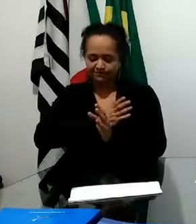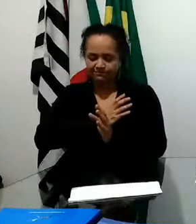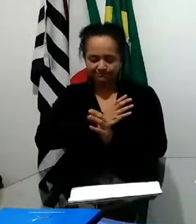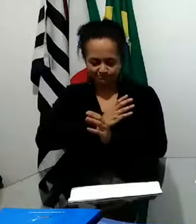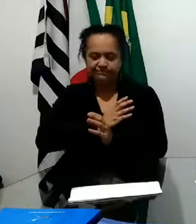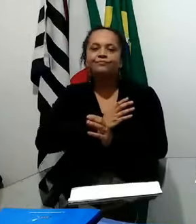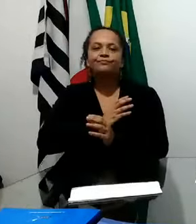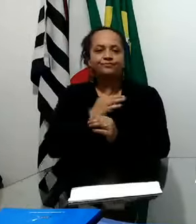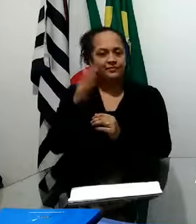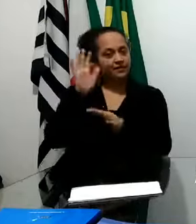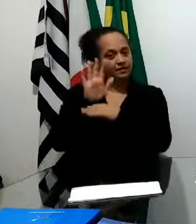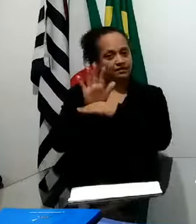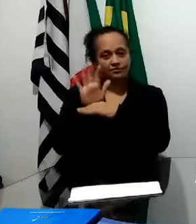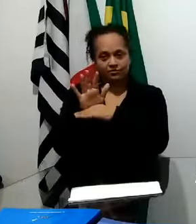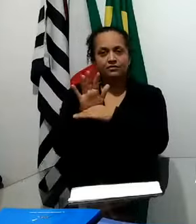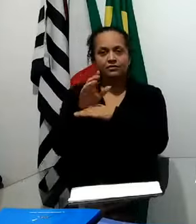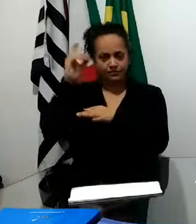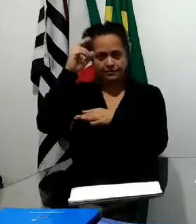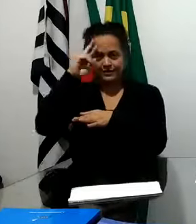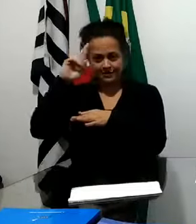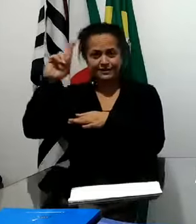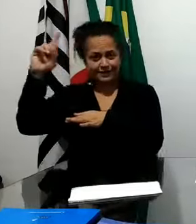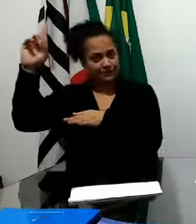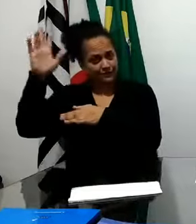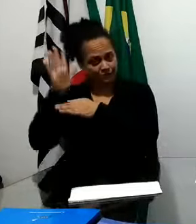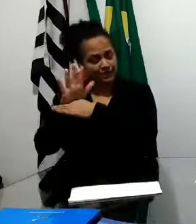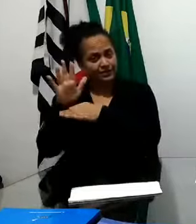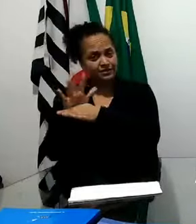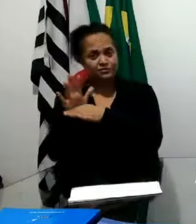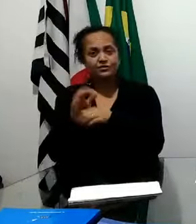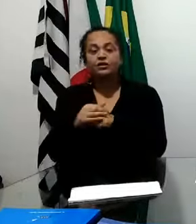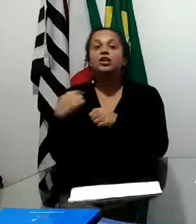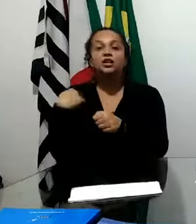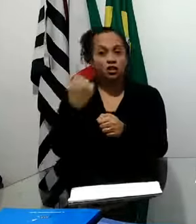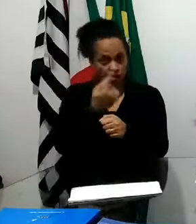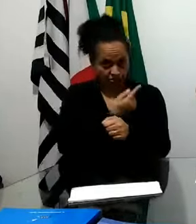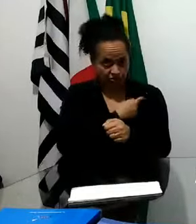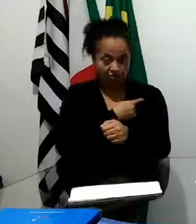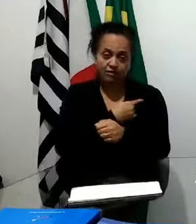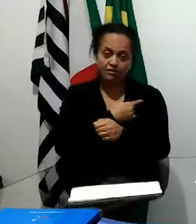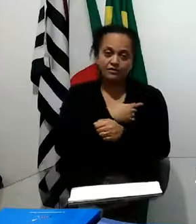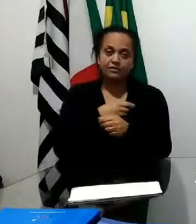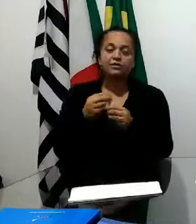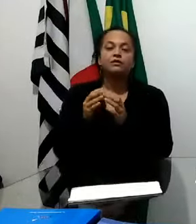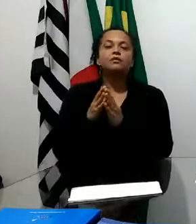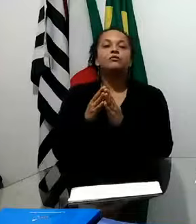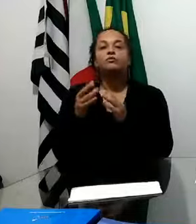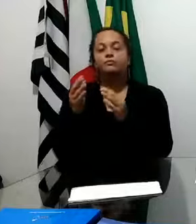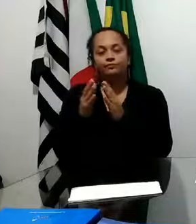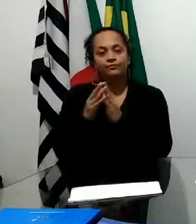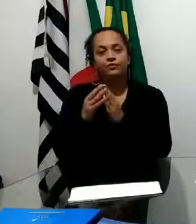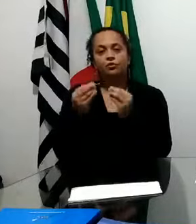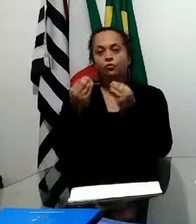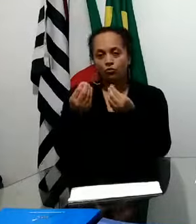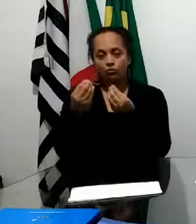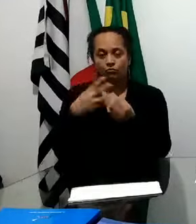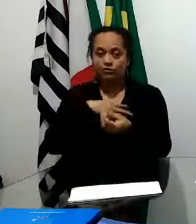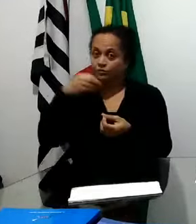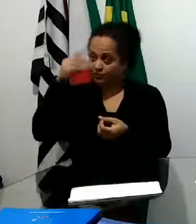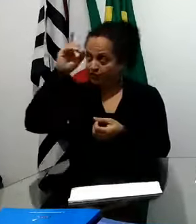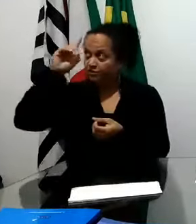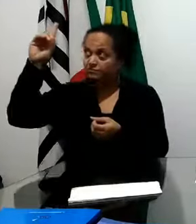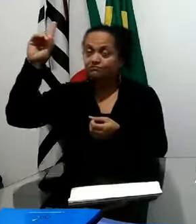quer. Nós, como corpo de Cristo, como igreja do Senhor, já estamos estabelecidos no reino do Espírito e